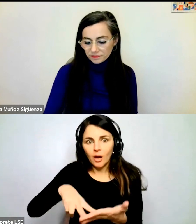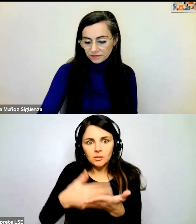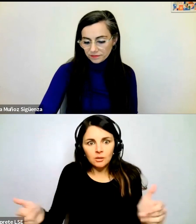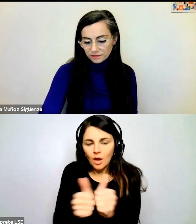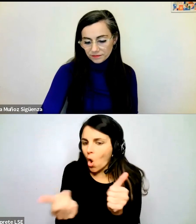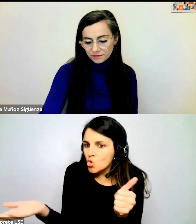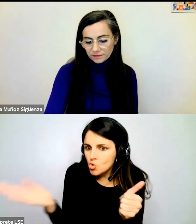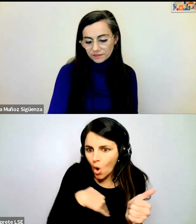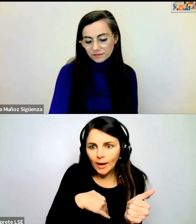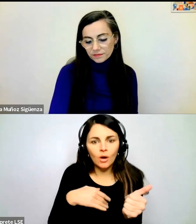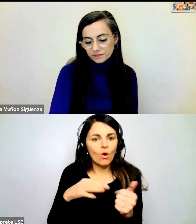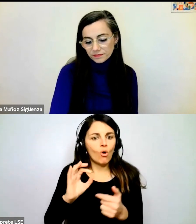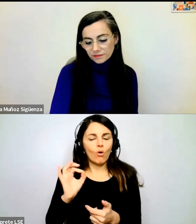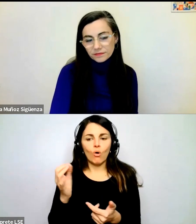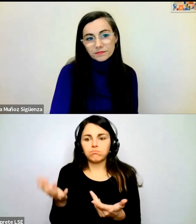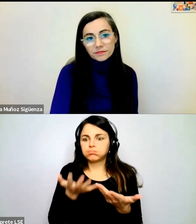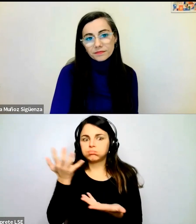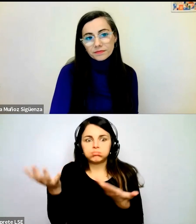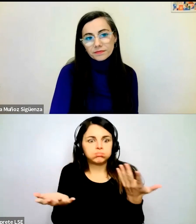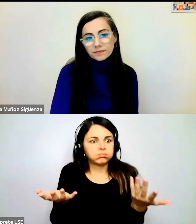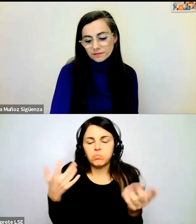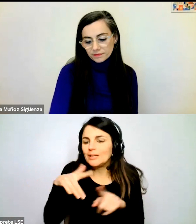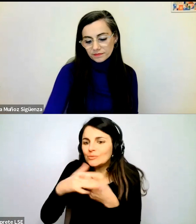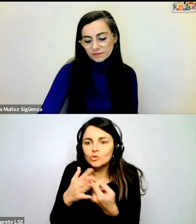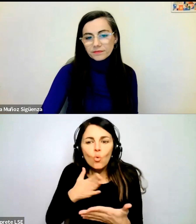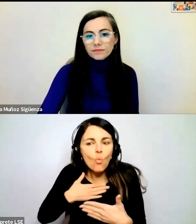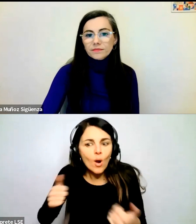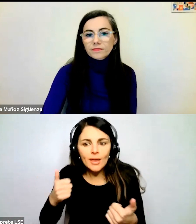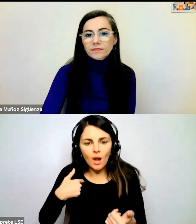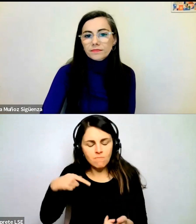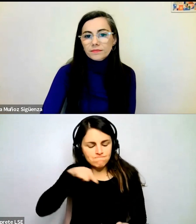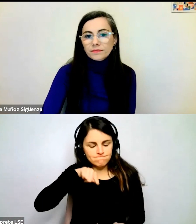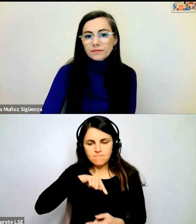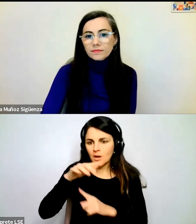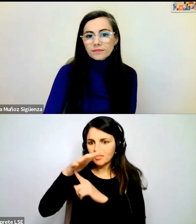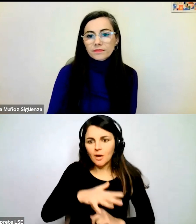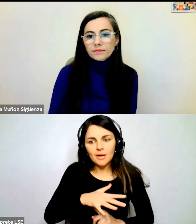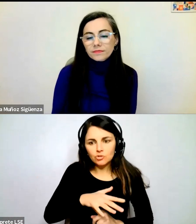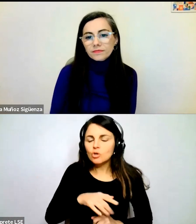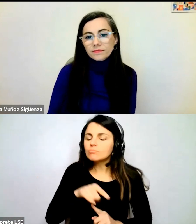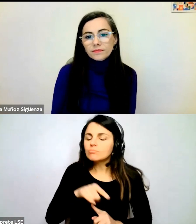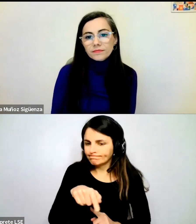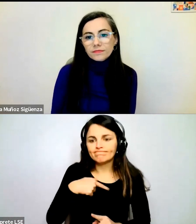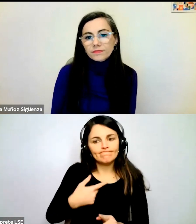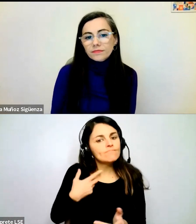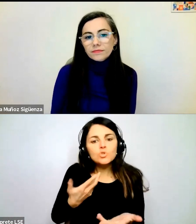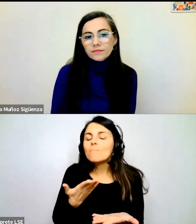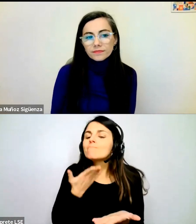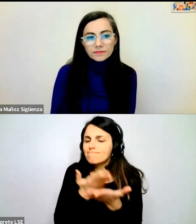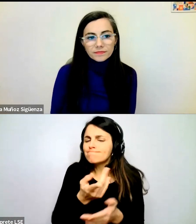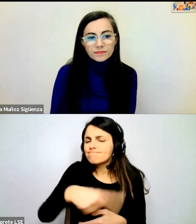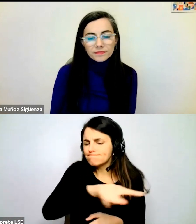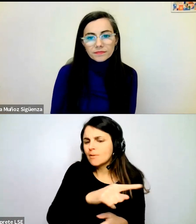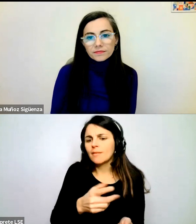o pues en la institución que os pase que tengáis una discriminación, que también le mandéis una copia a la Oficina de la Discapacidad, porque ahí